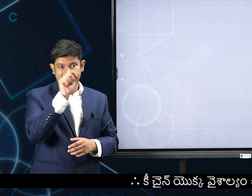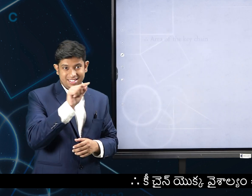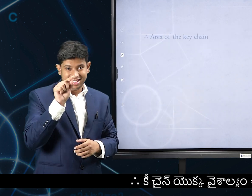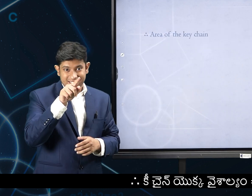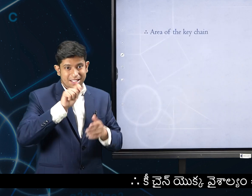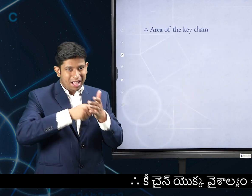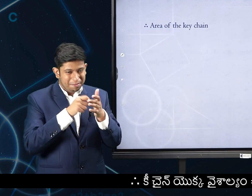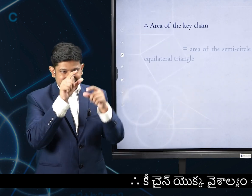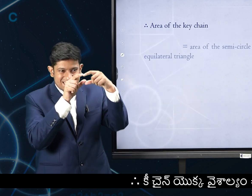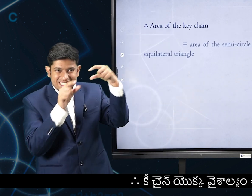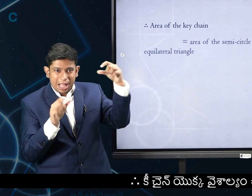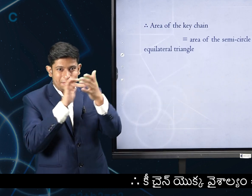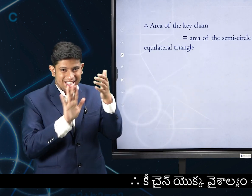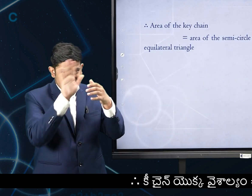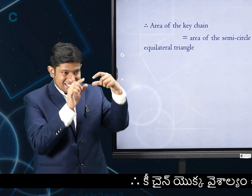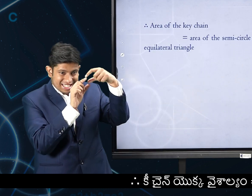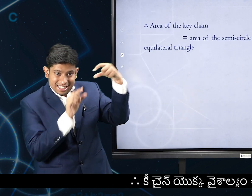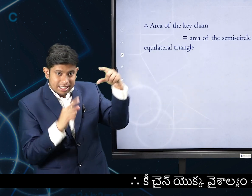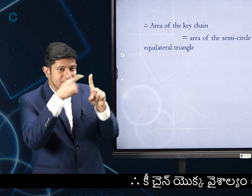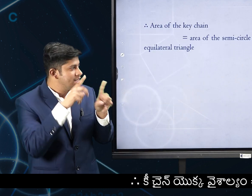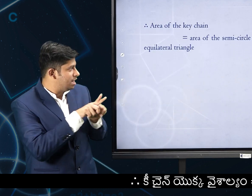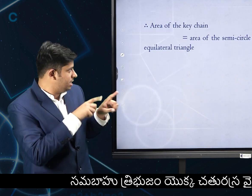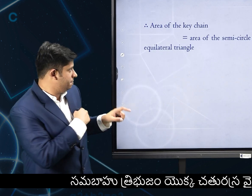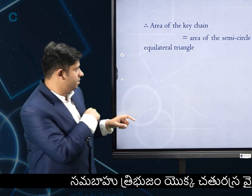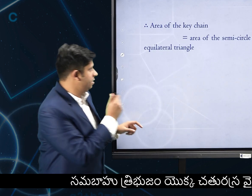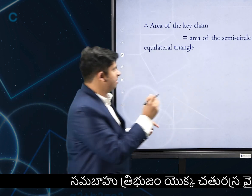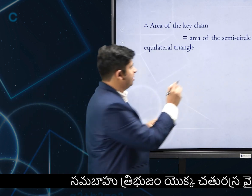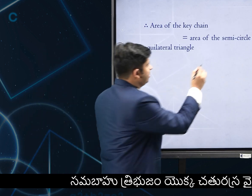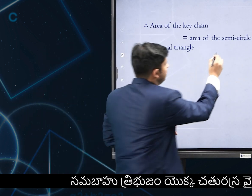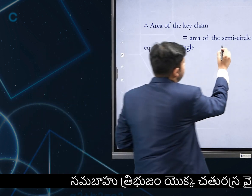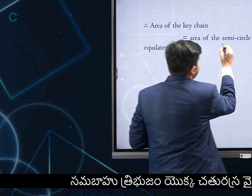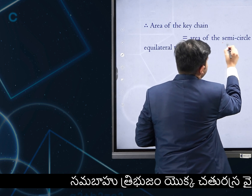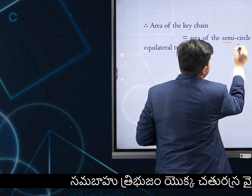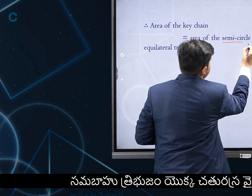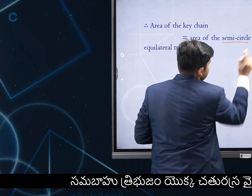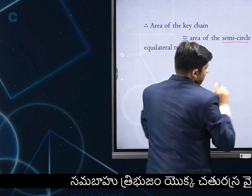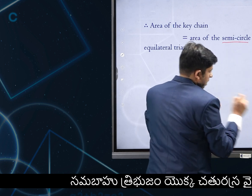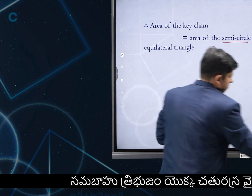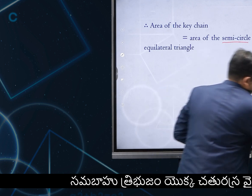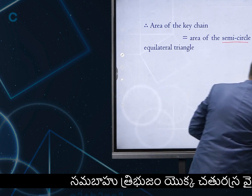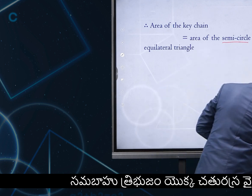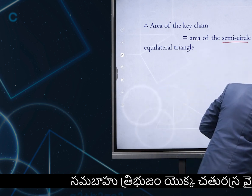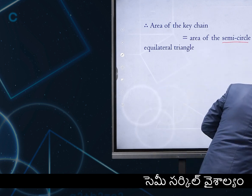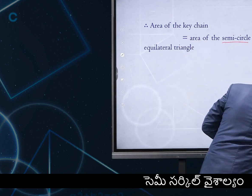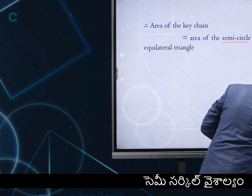దేర్ఫోర్, కీచైన్ యొక్క వైశాల్యం సమబాహు త్రిభుజం యొక్క చతురస్ర వైశాల్యం యొక్క సెమీ